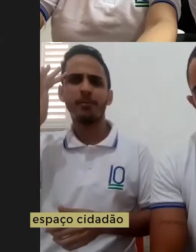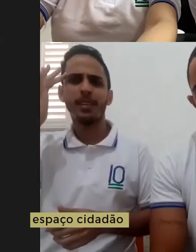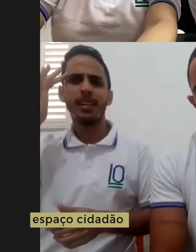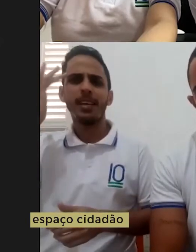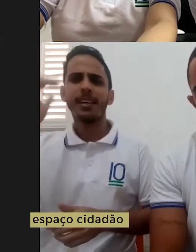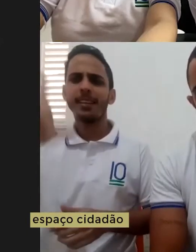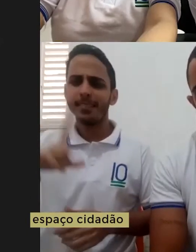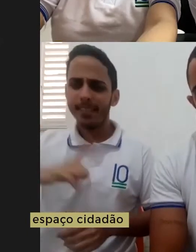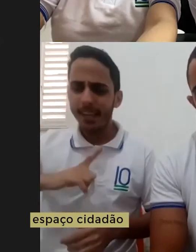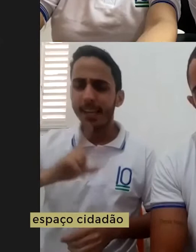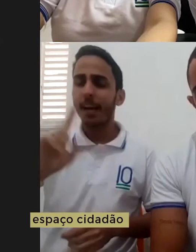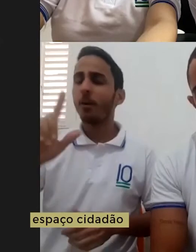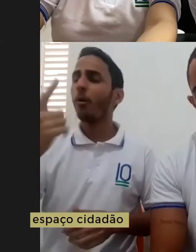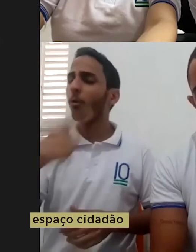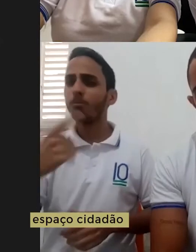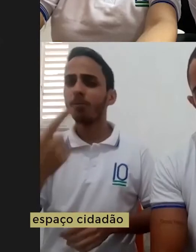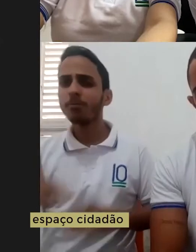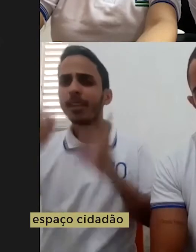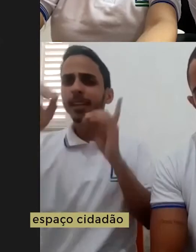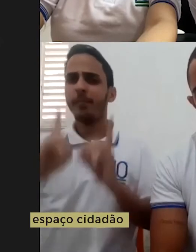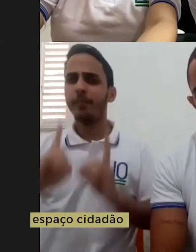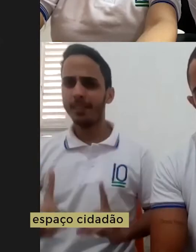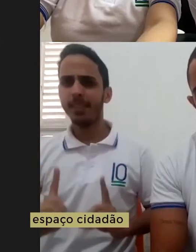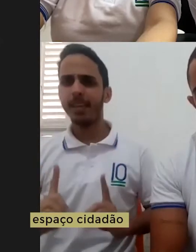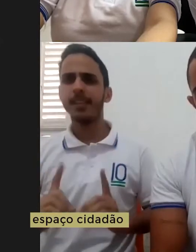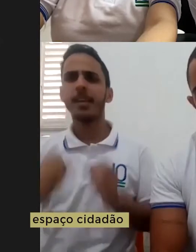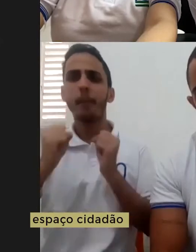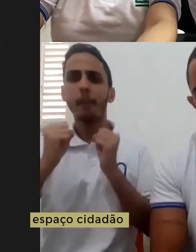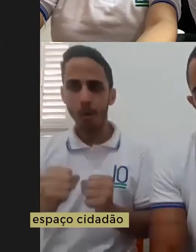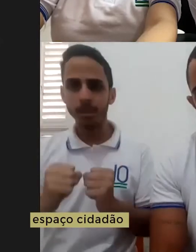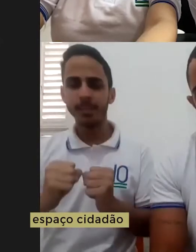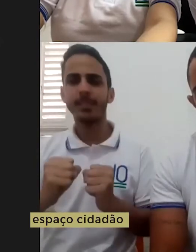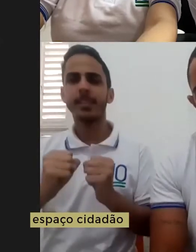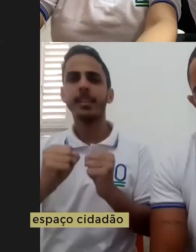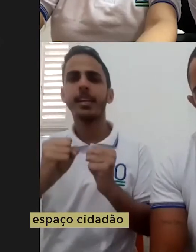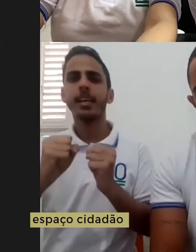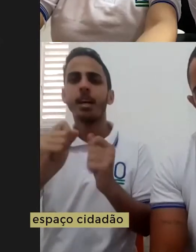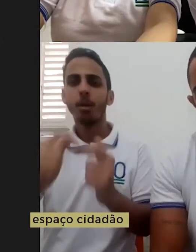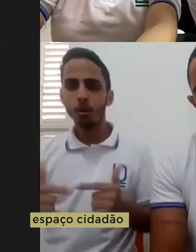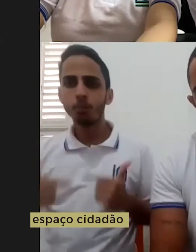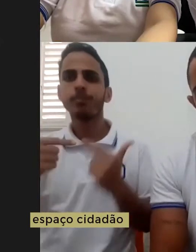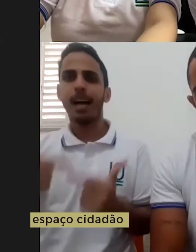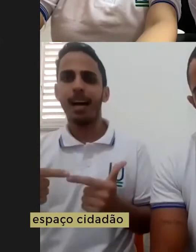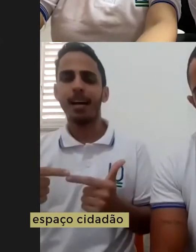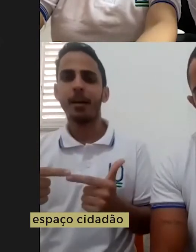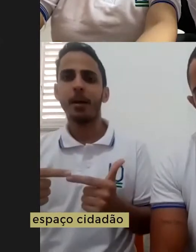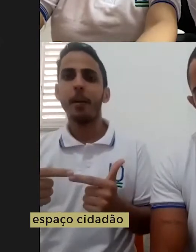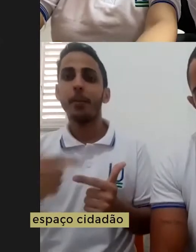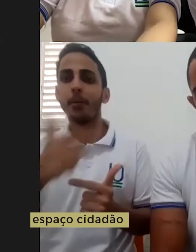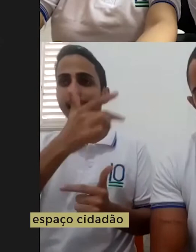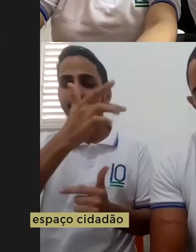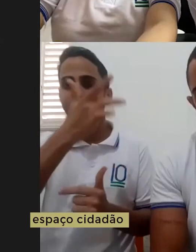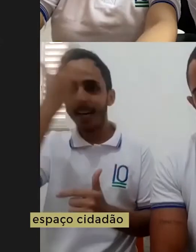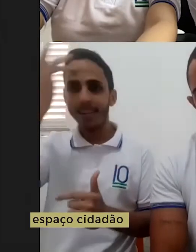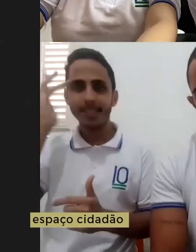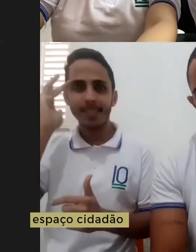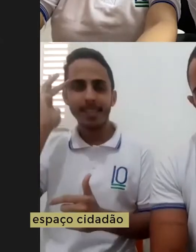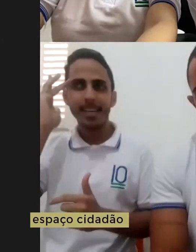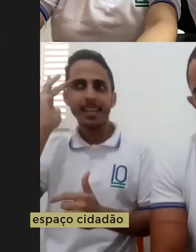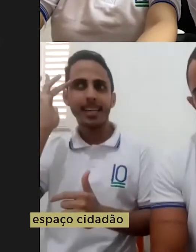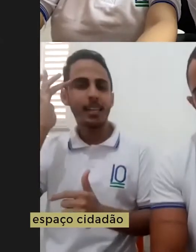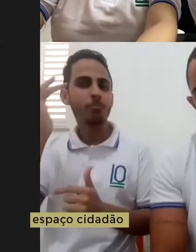pessoa que tenha ou não tenha deficiência pode sim lutar por